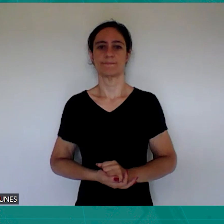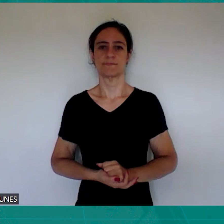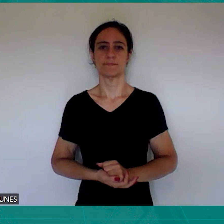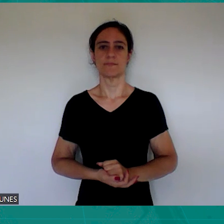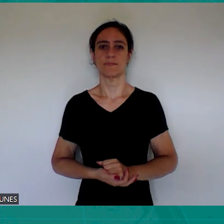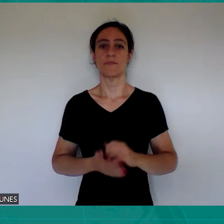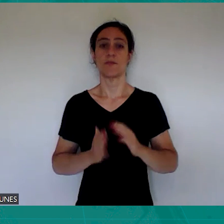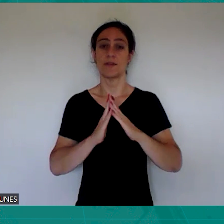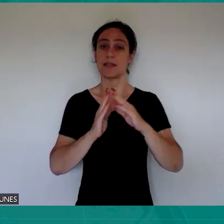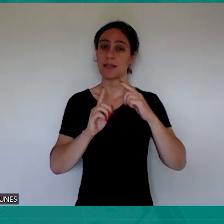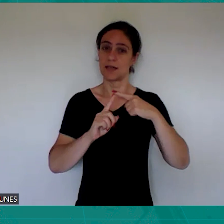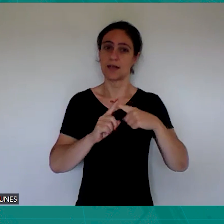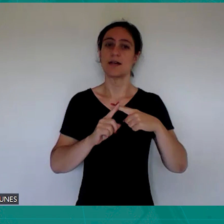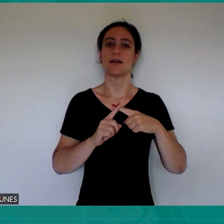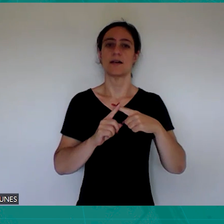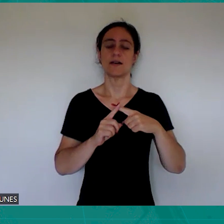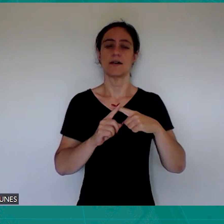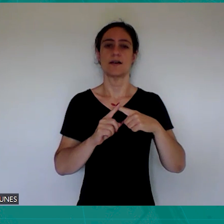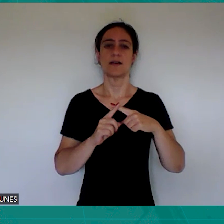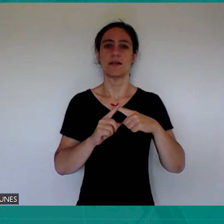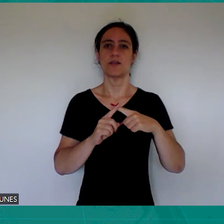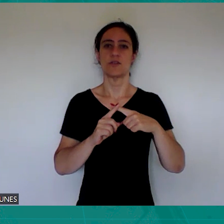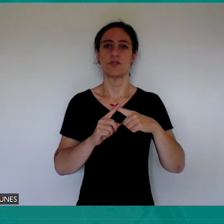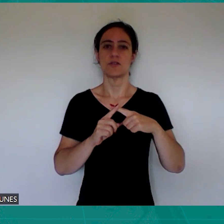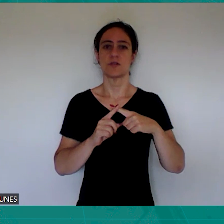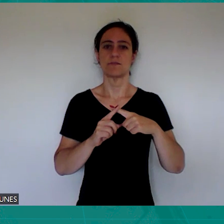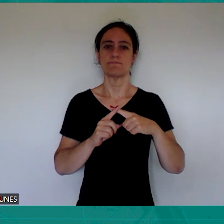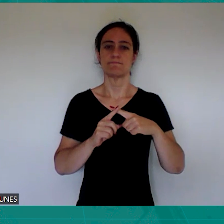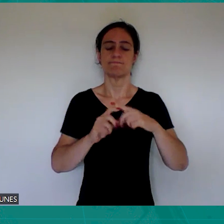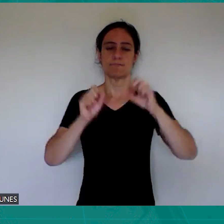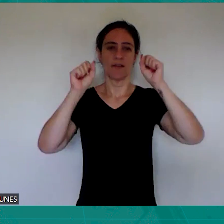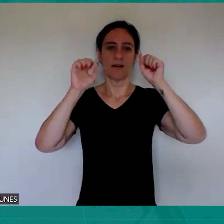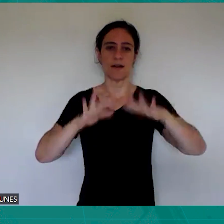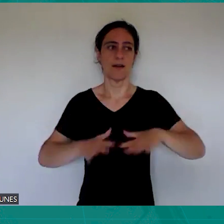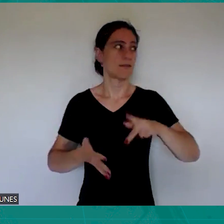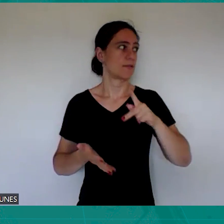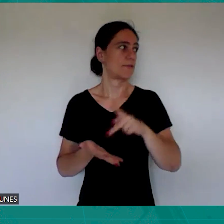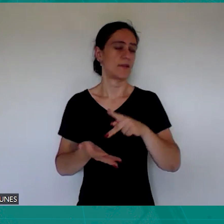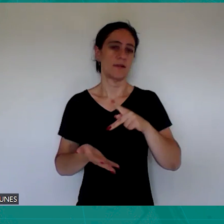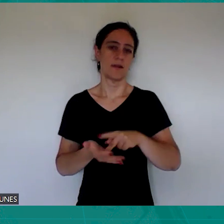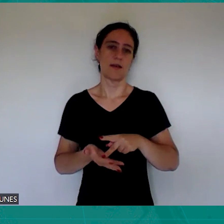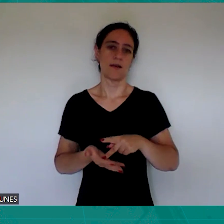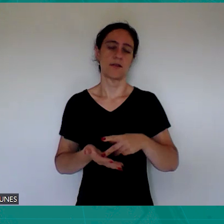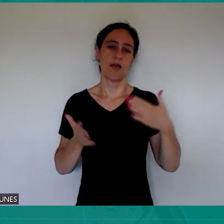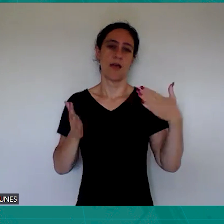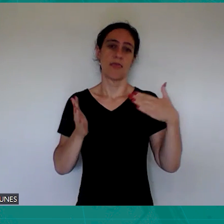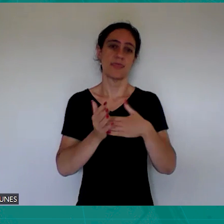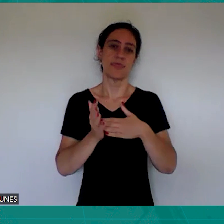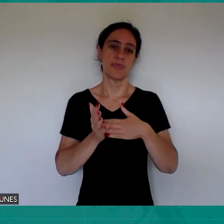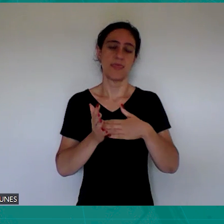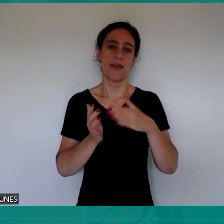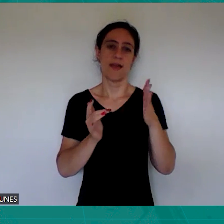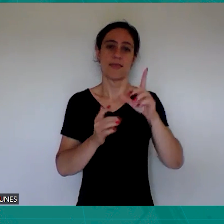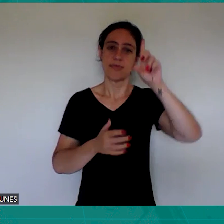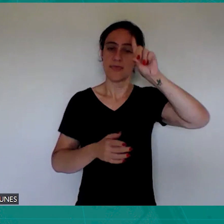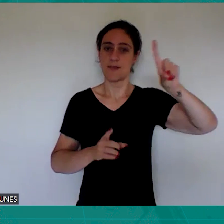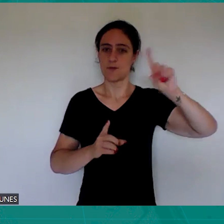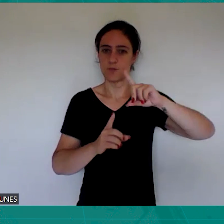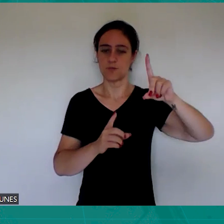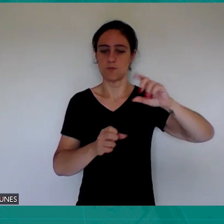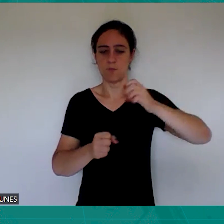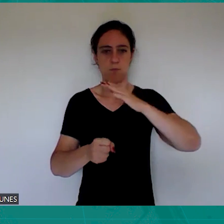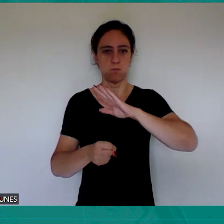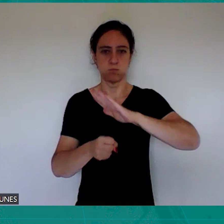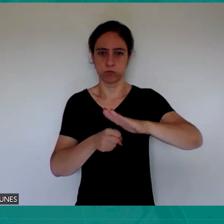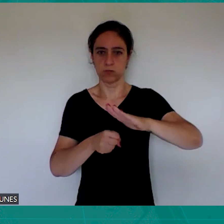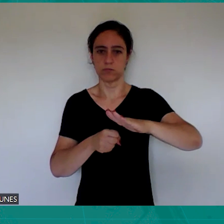igreja com a graça, com a verdade, até a plenitude de Deus. Esse é o trabalho do